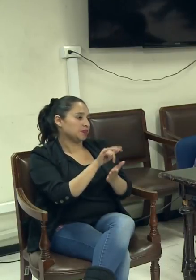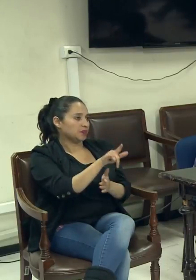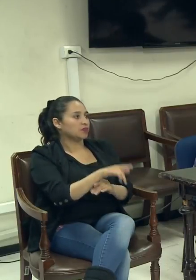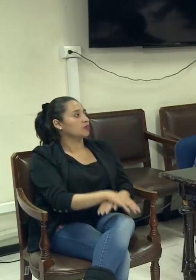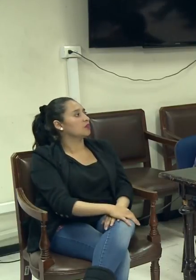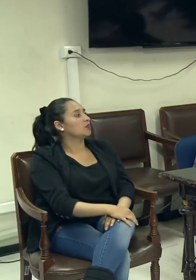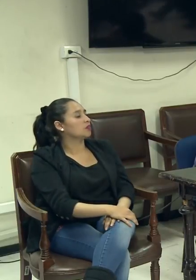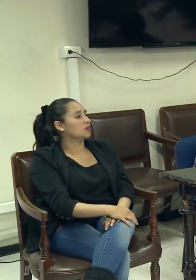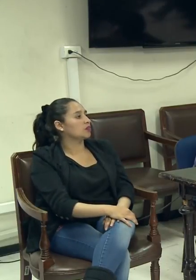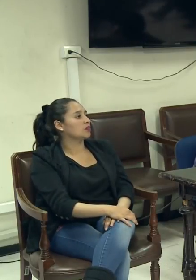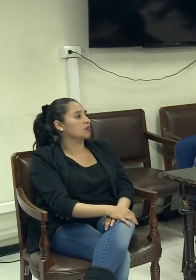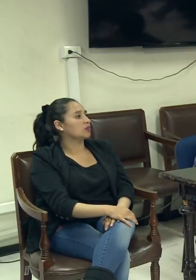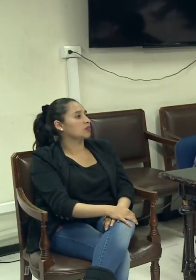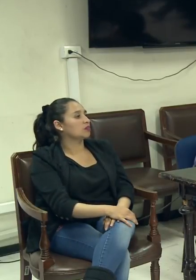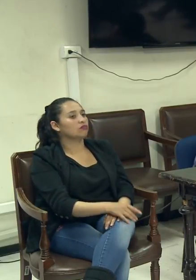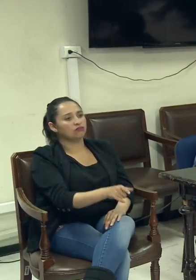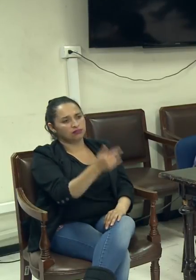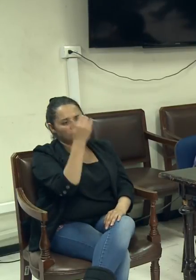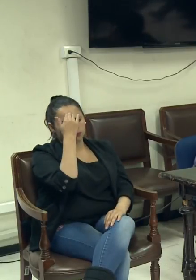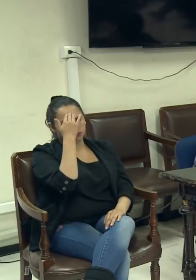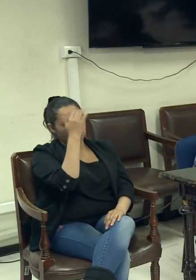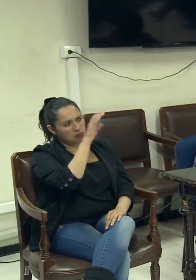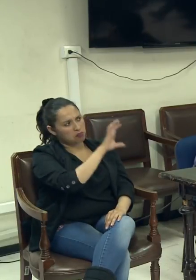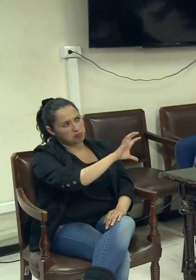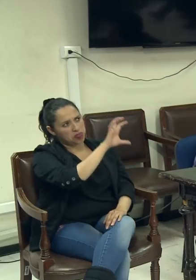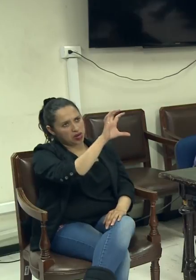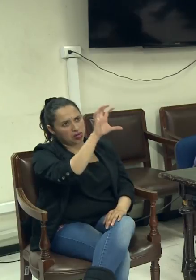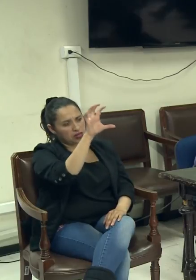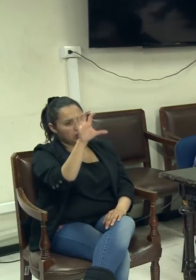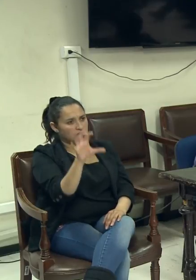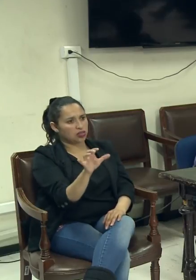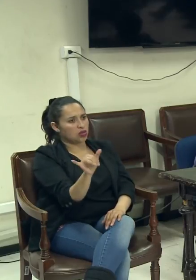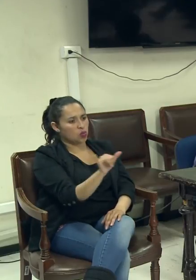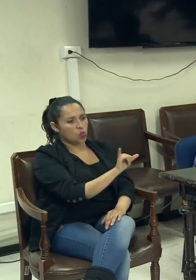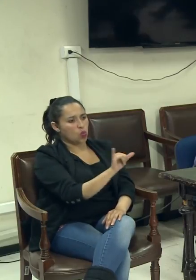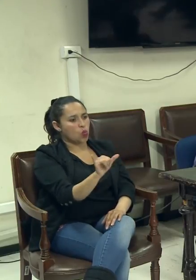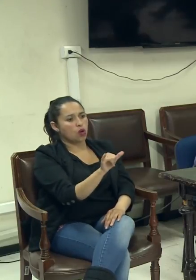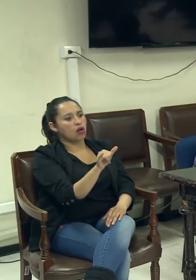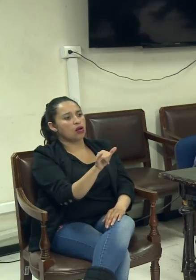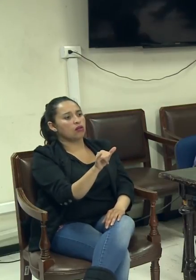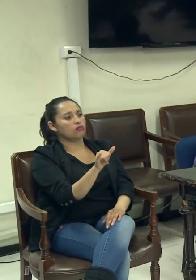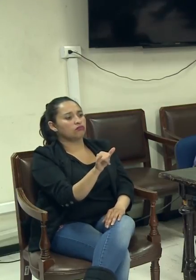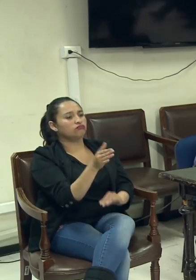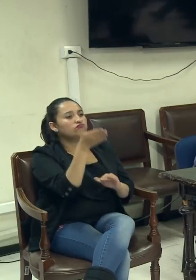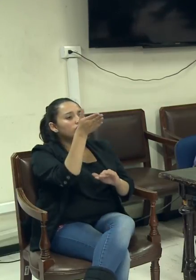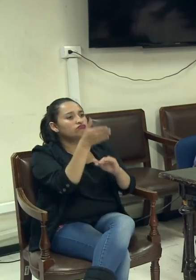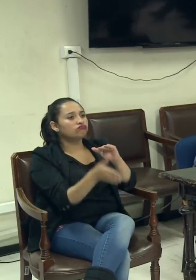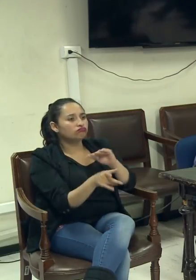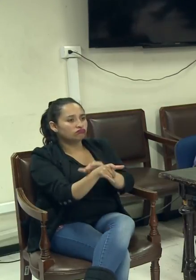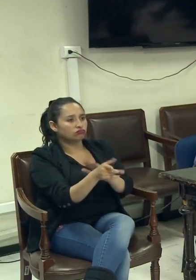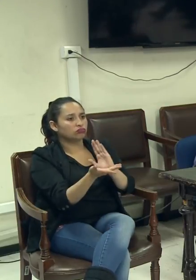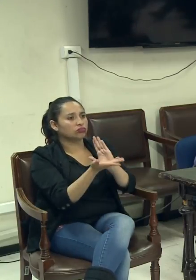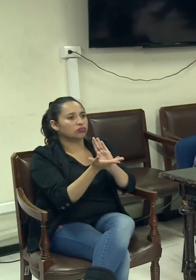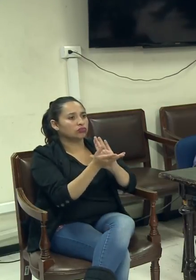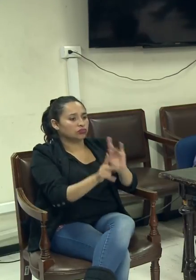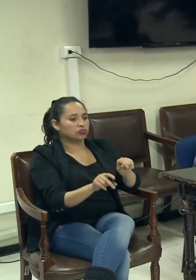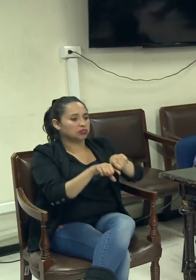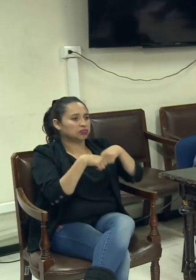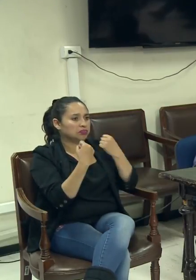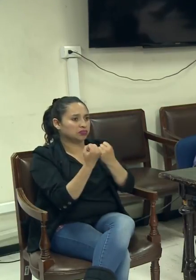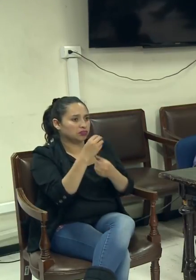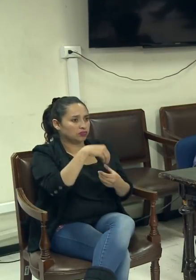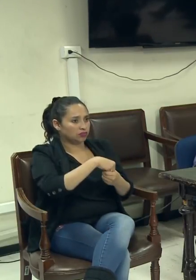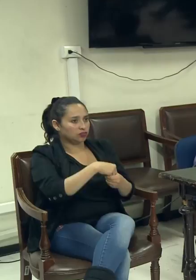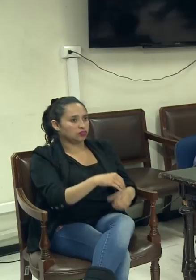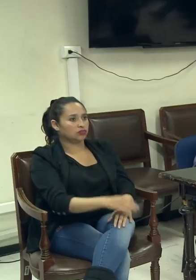También es cierto que son países que tienen un límite de alumnos por